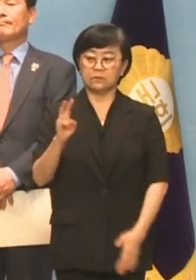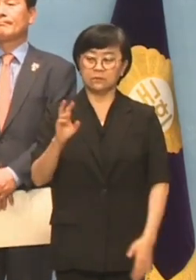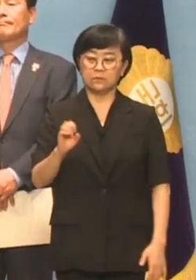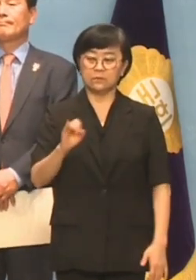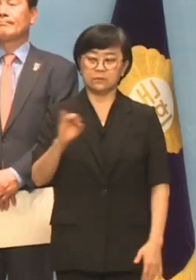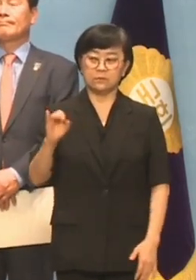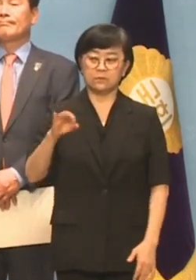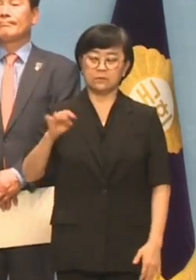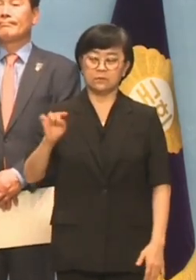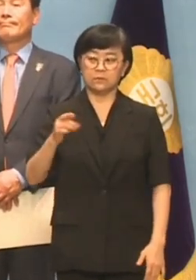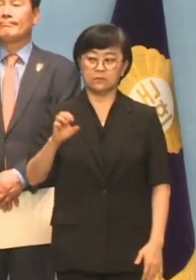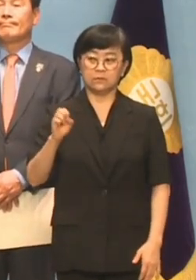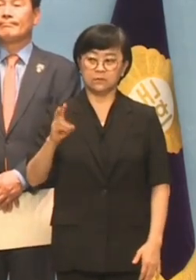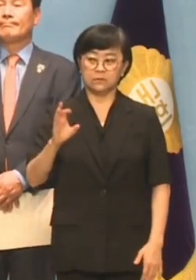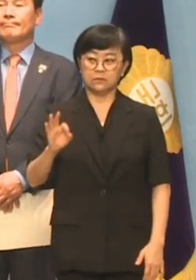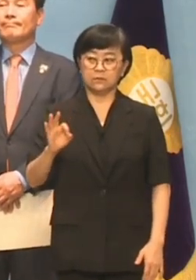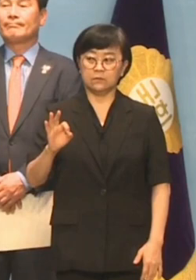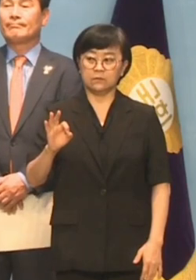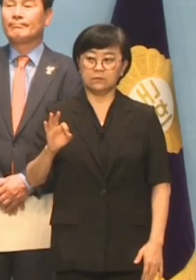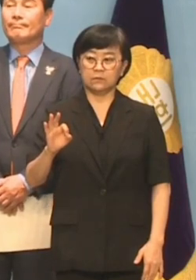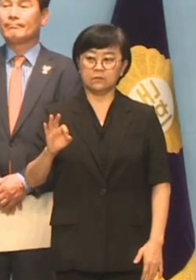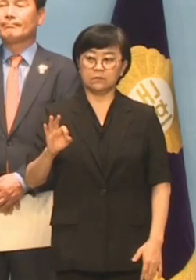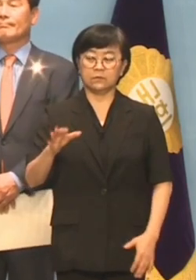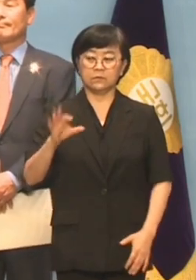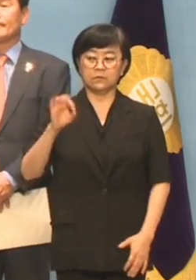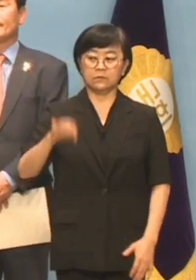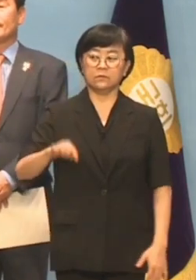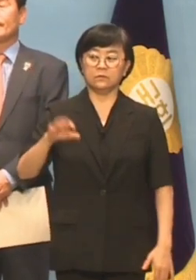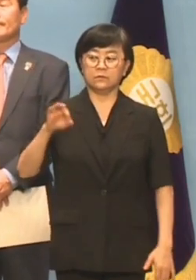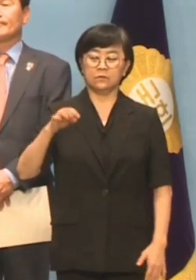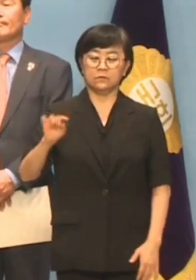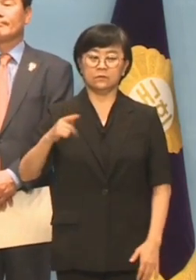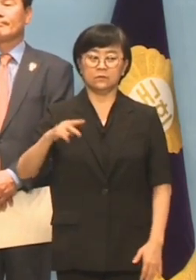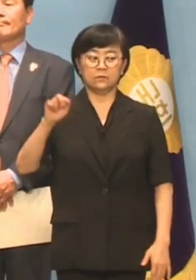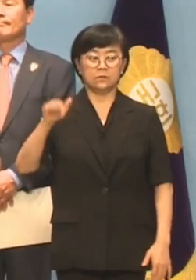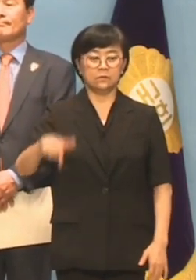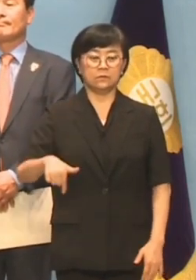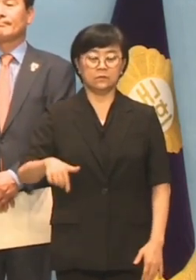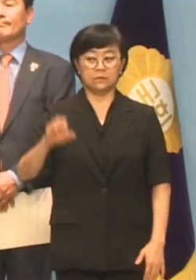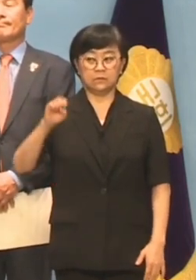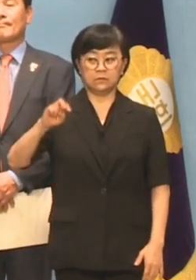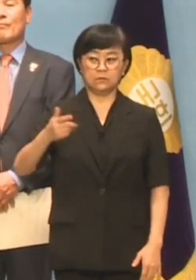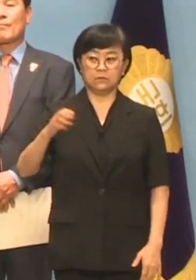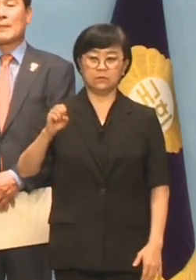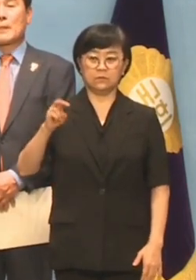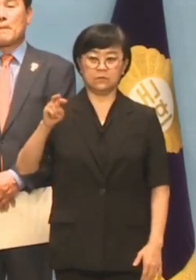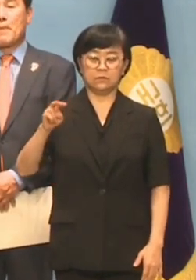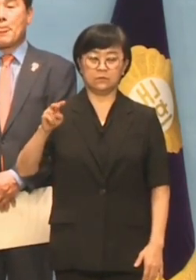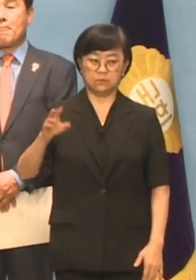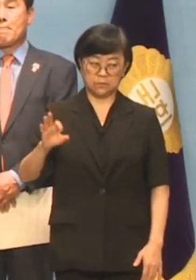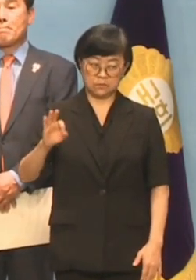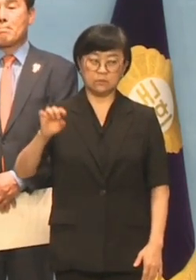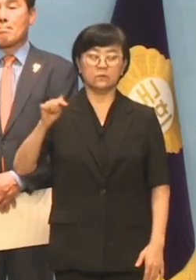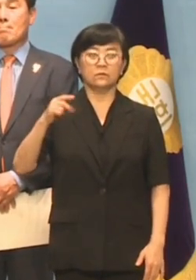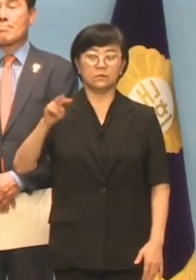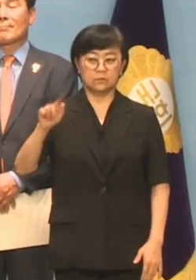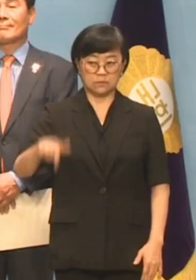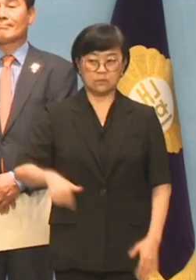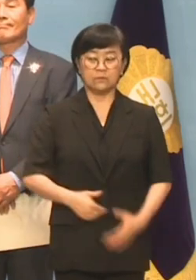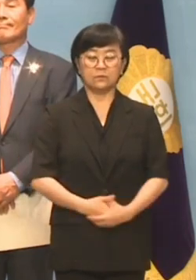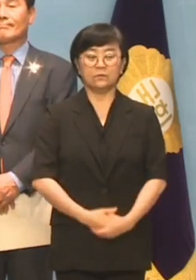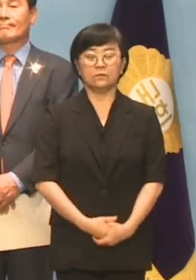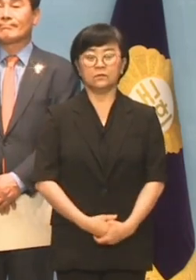양이원영 간사님, 그리고 김혜재 의원님, 그리고 우원식 의원님, 그리고 윤영덕 의원님 함께하고 계시다는 말씀